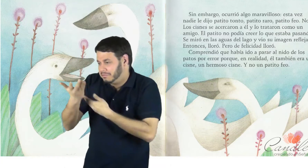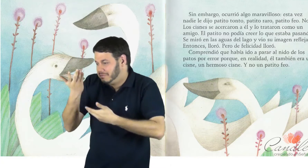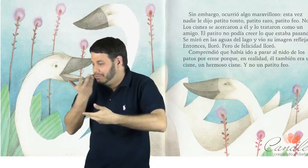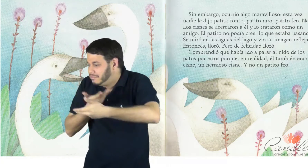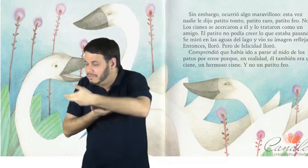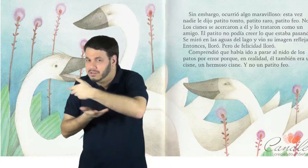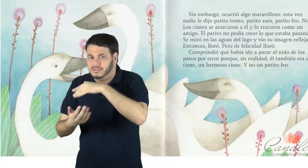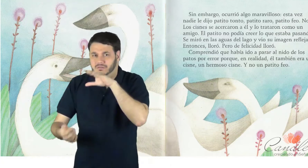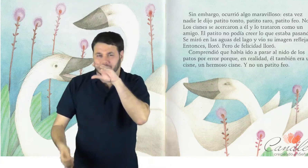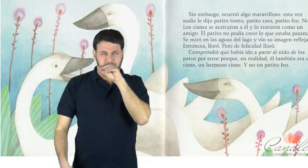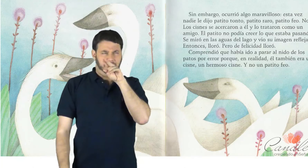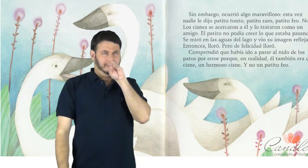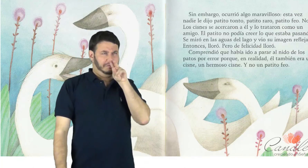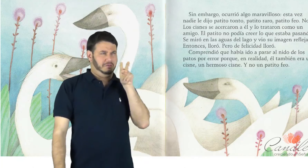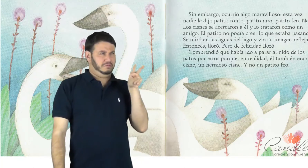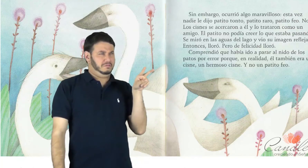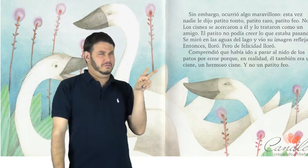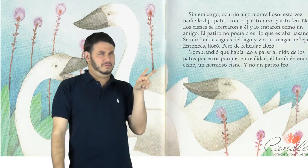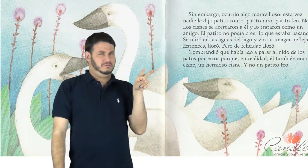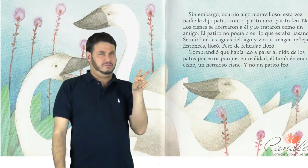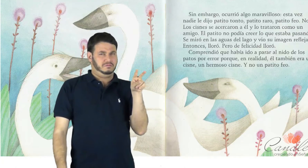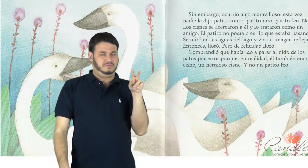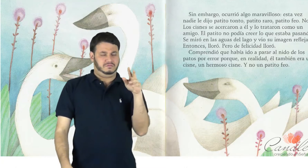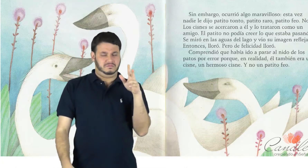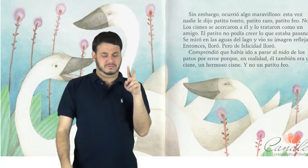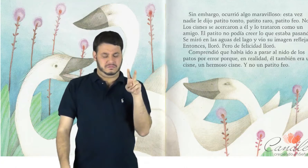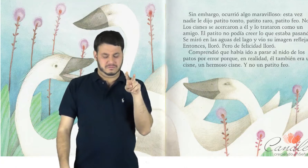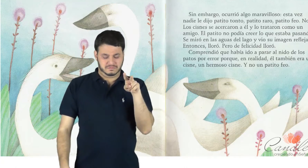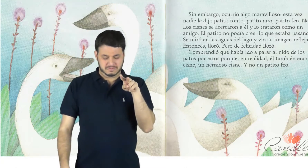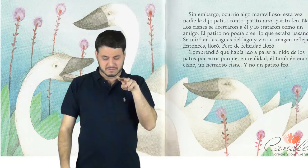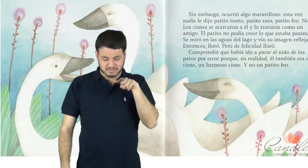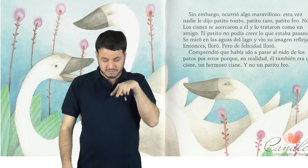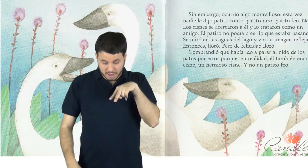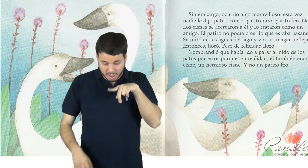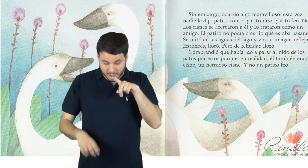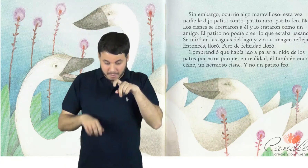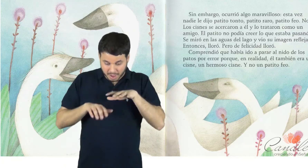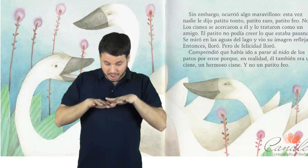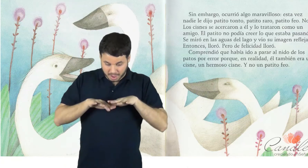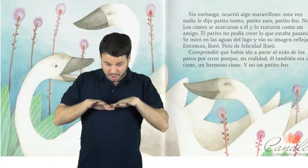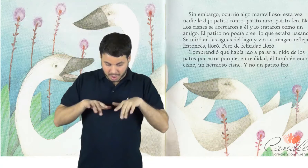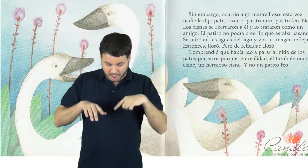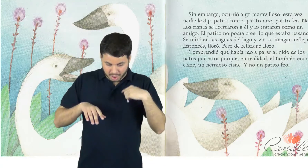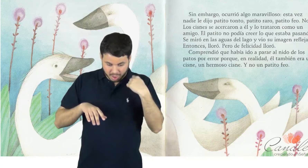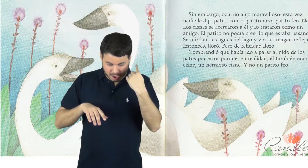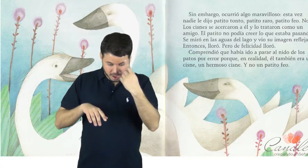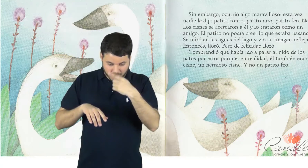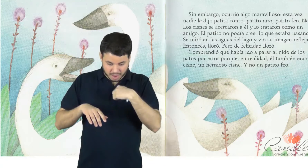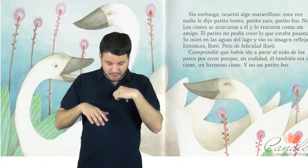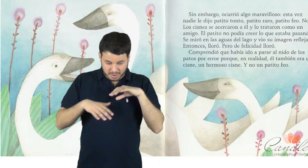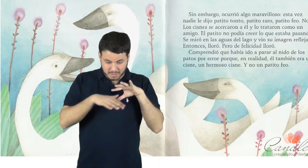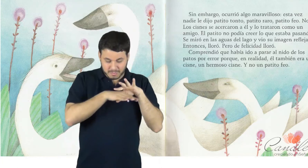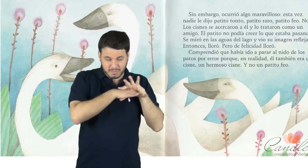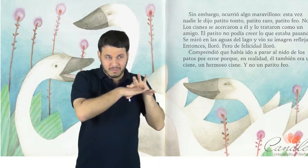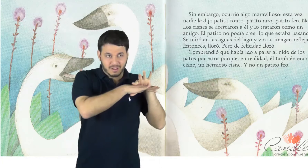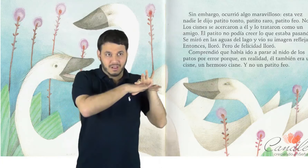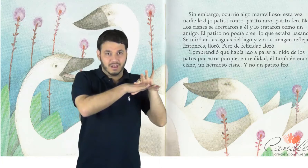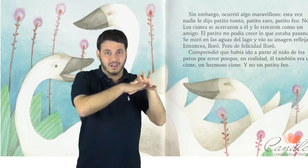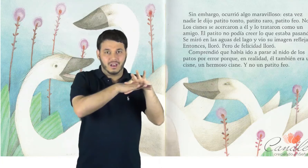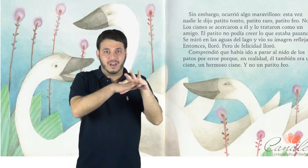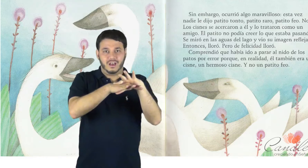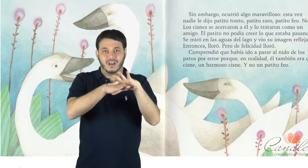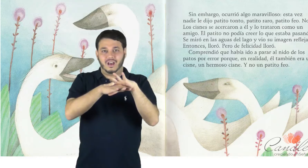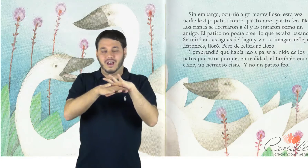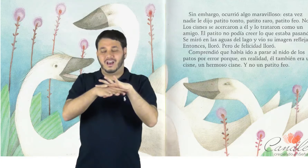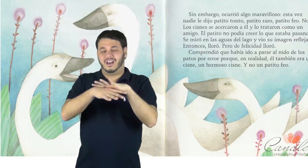el patito no podía creer lo que estaba pasando se miró en las aguas del lago y